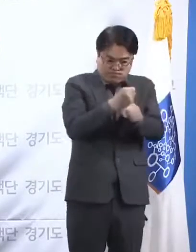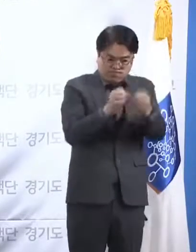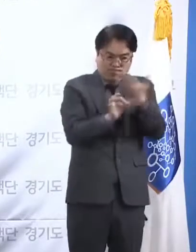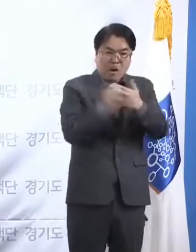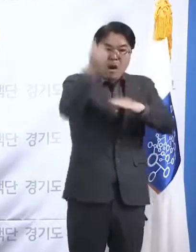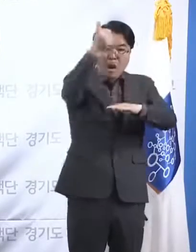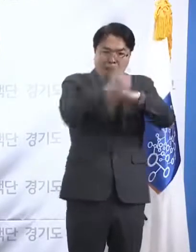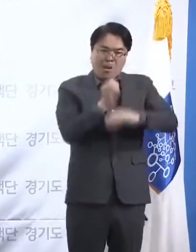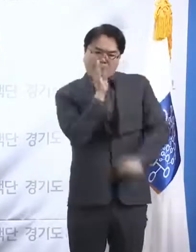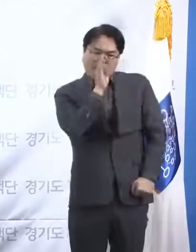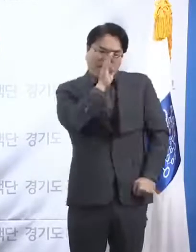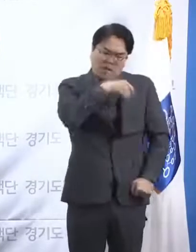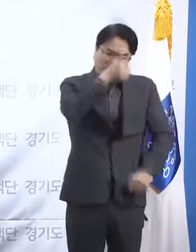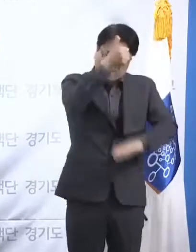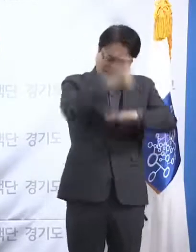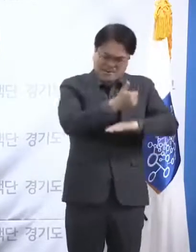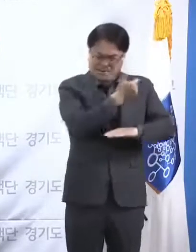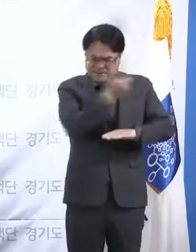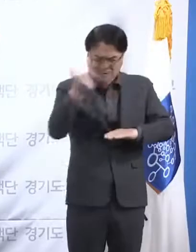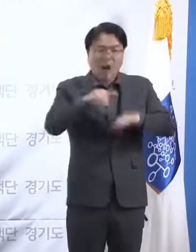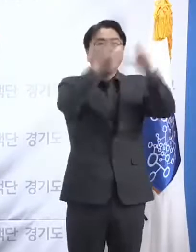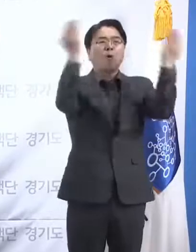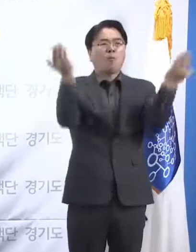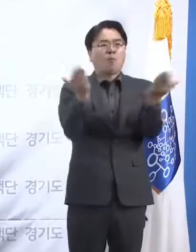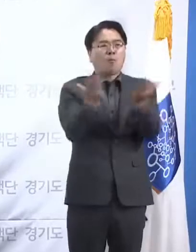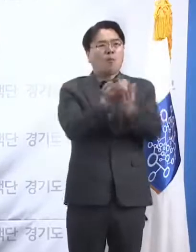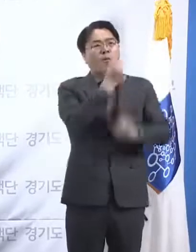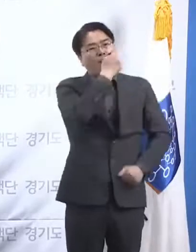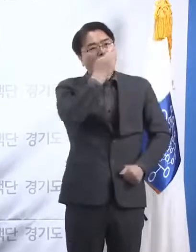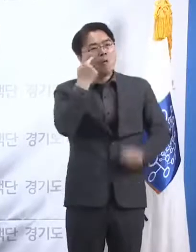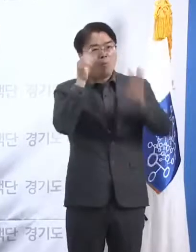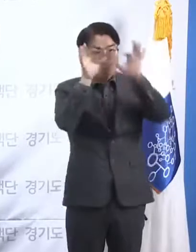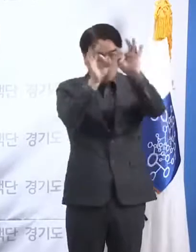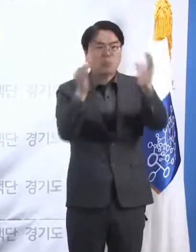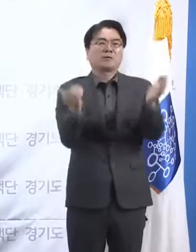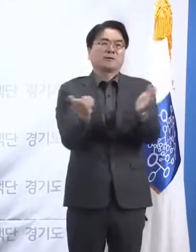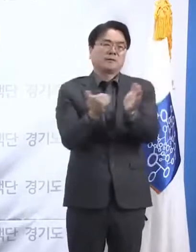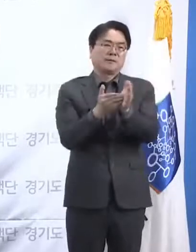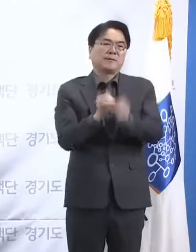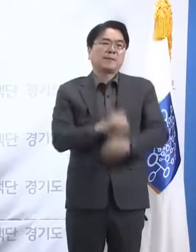참담한 결과를 낳게 하는지를 우리 모두가 똑똑히 목도했습니다.